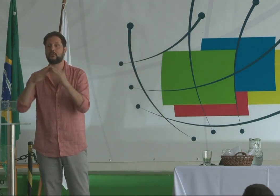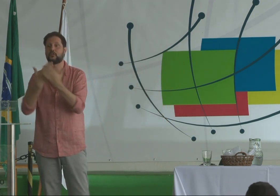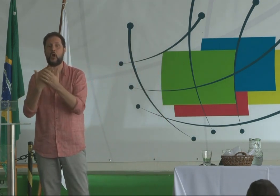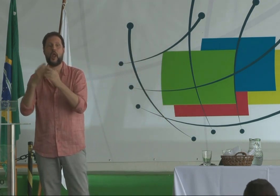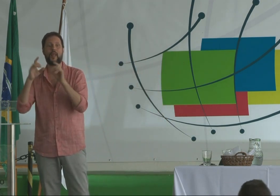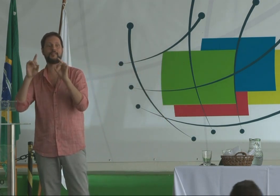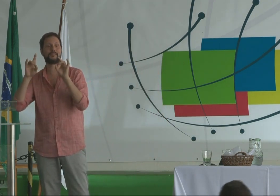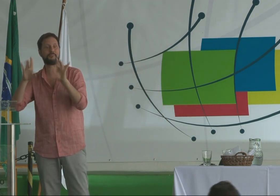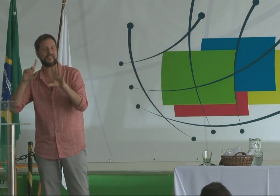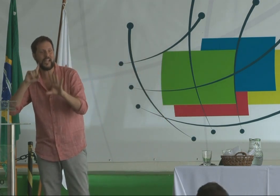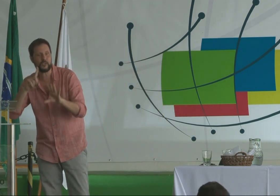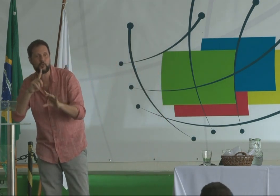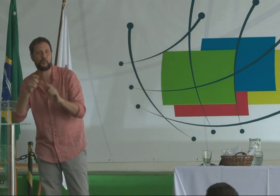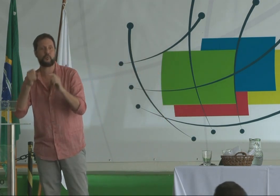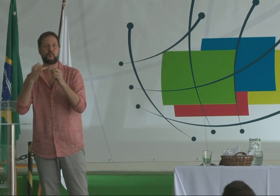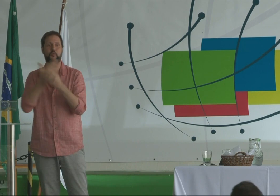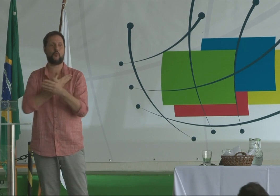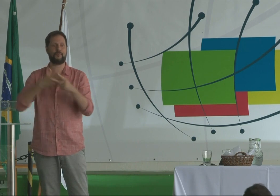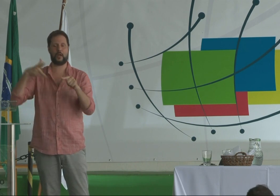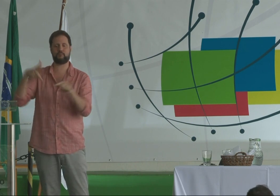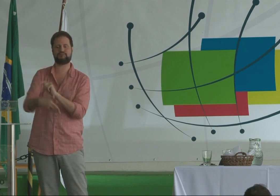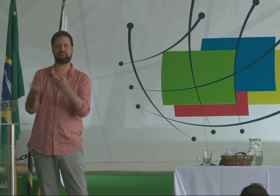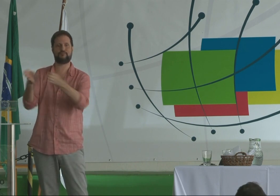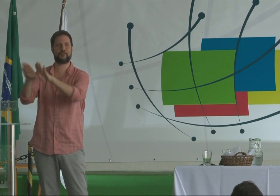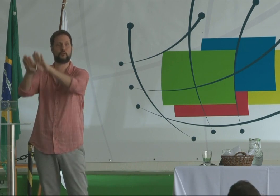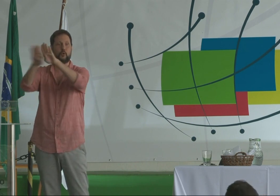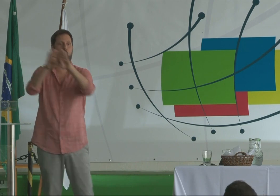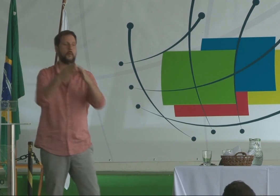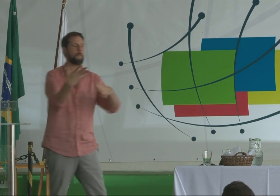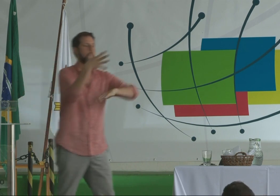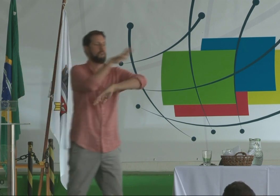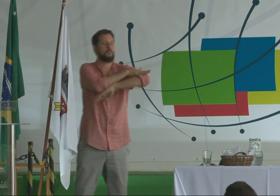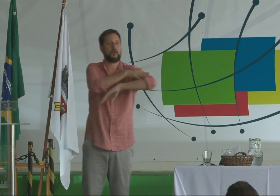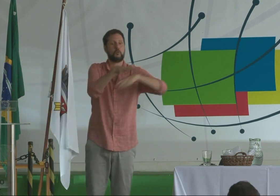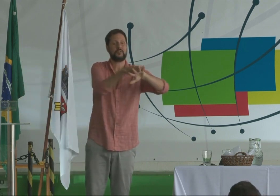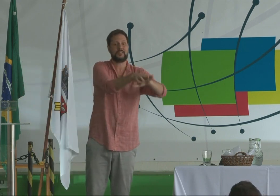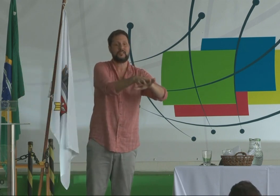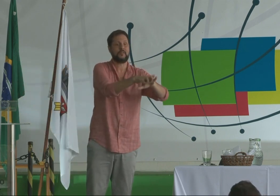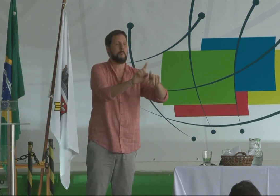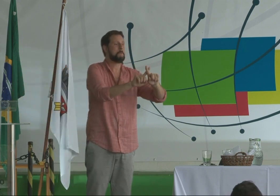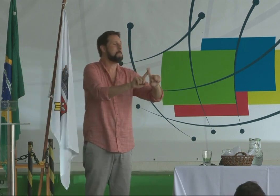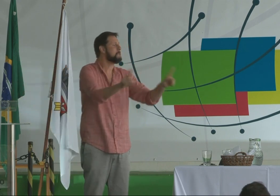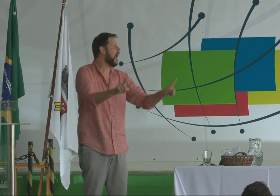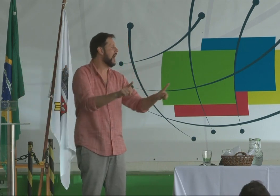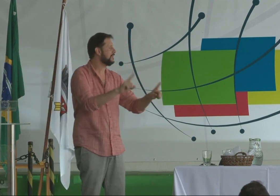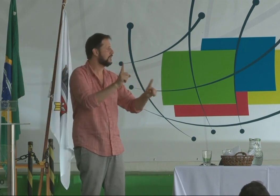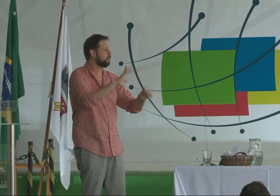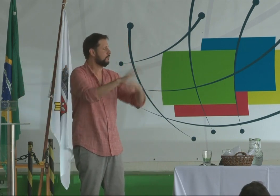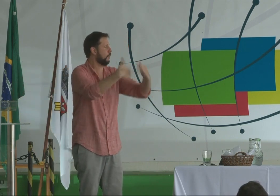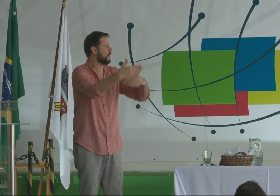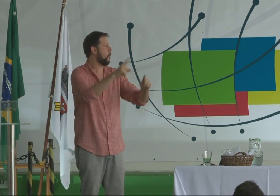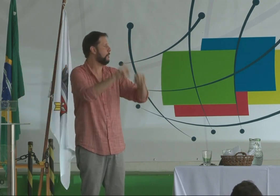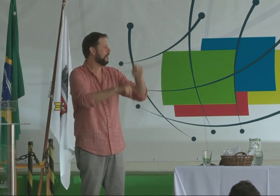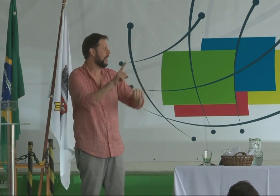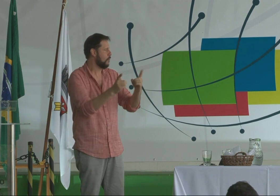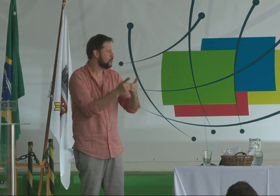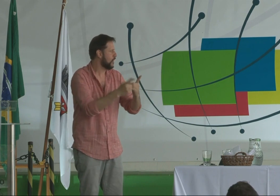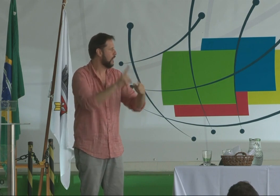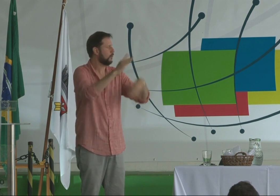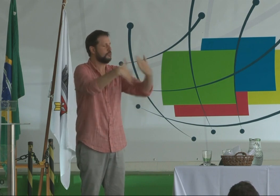as escolas especiais de surdos, esse processo foi interrompido e simplesmente incluíram, e aí esse processo foi